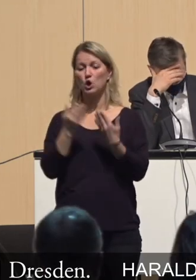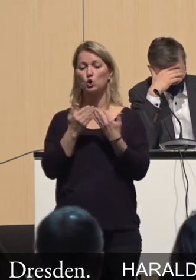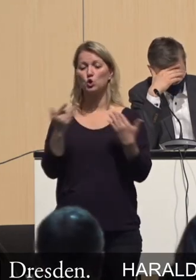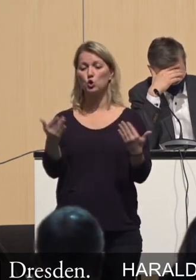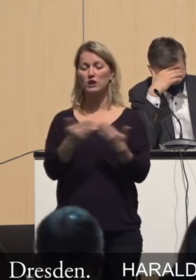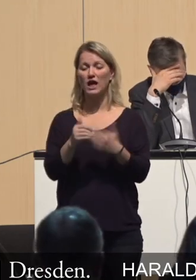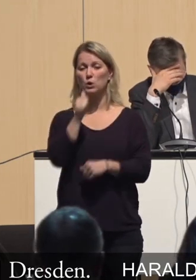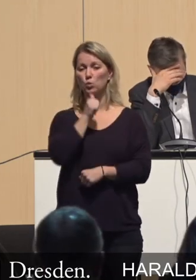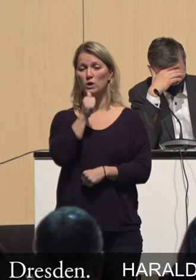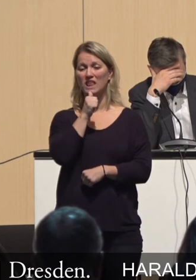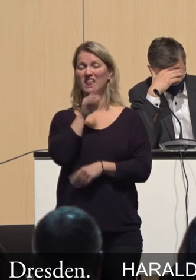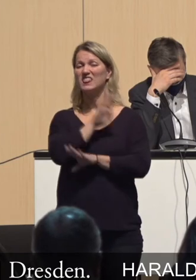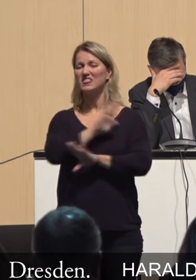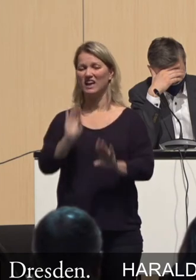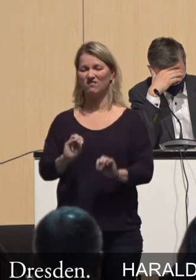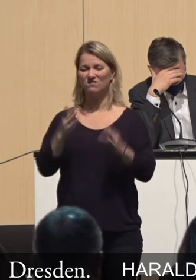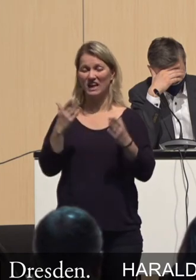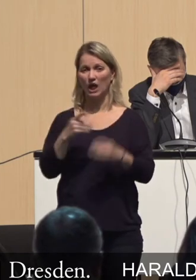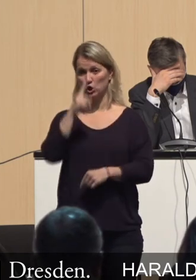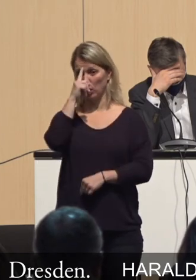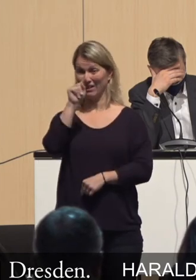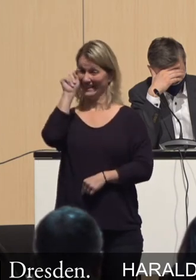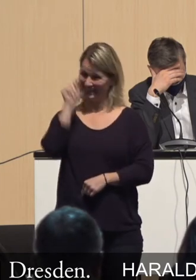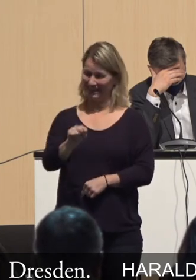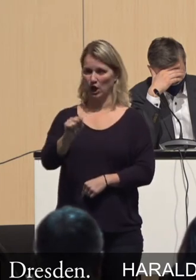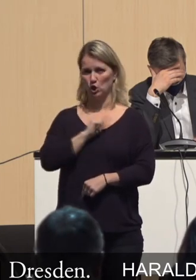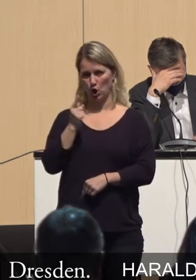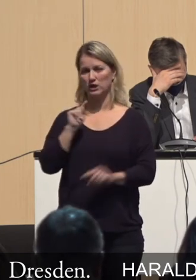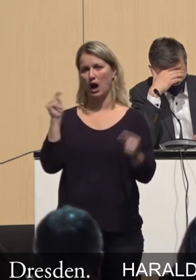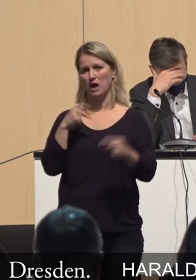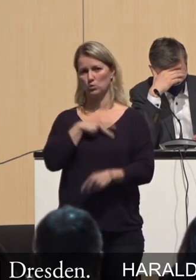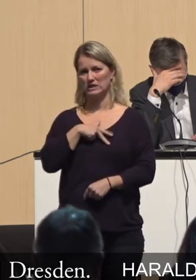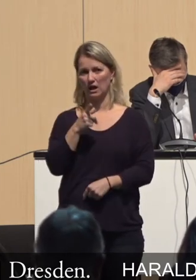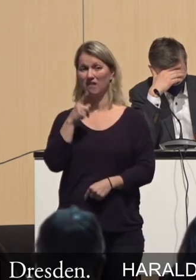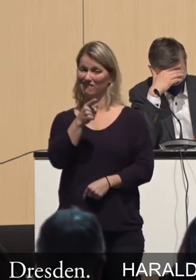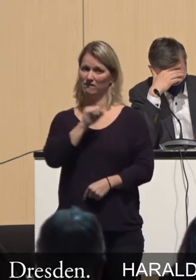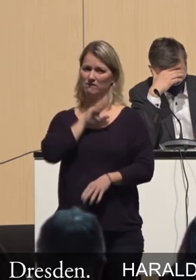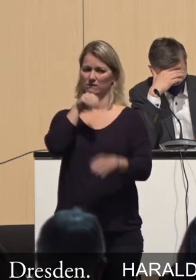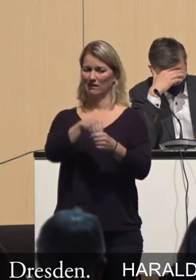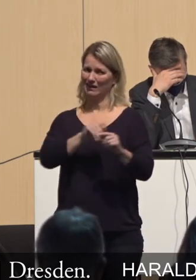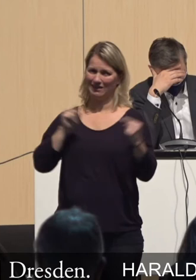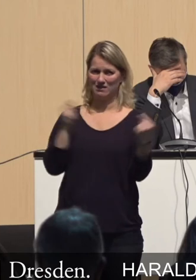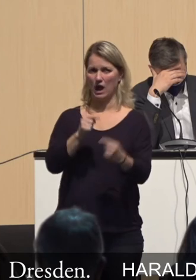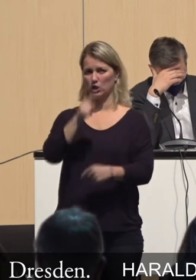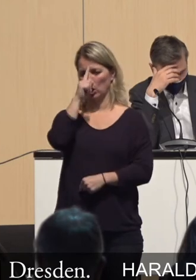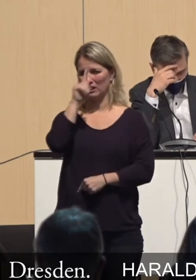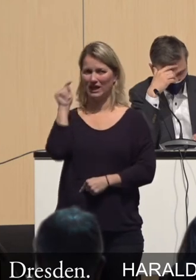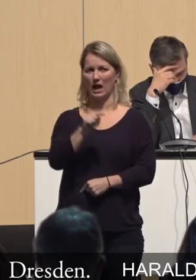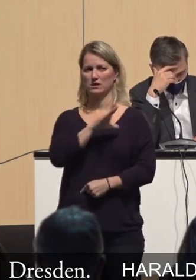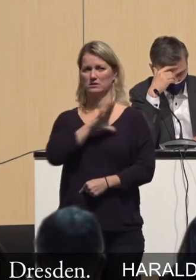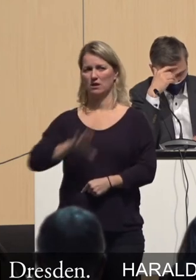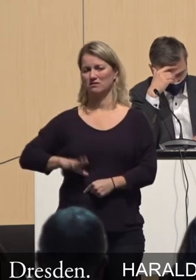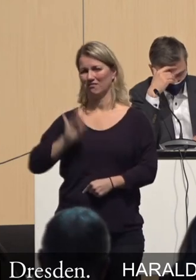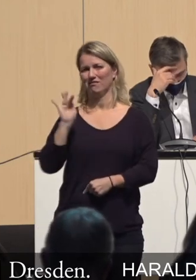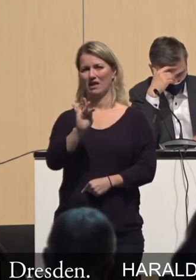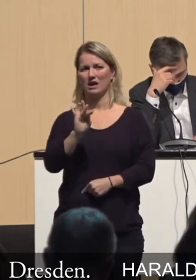wieder Deutschland. Das ist asozial. Das ist gegen Deutschland, das ist gegen Sachsen, das ist gegen Dresden, das ist